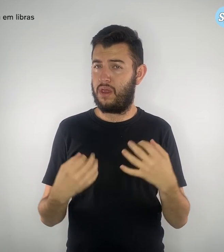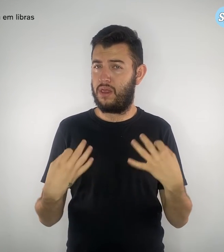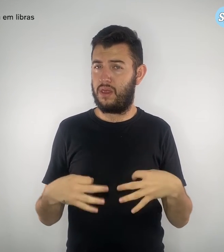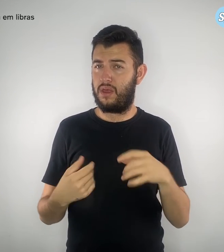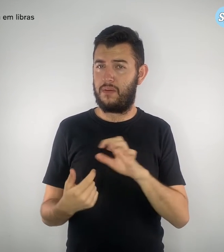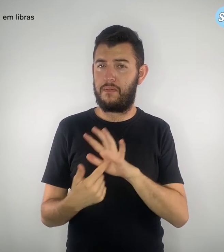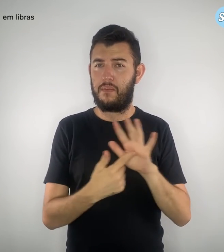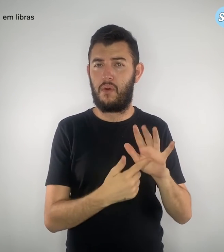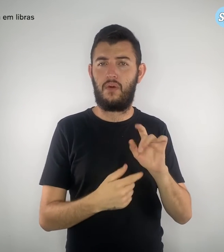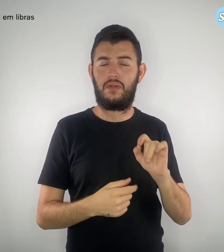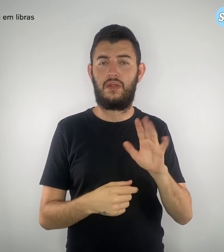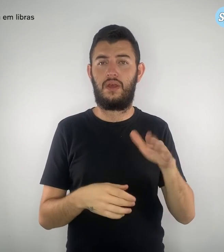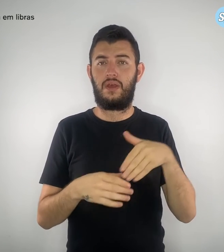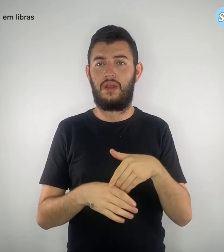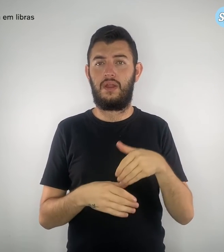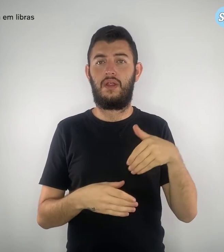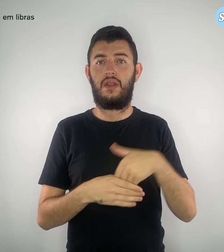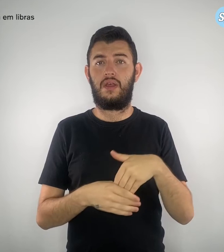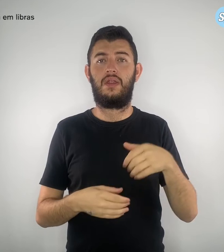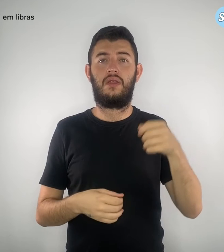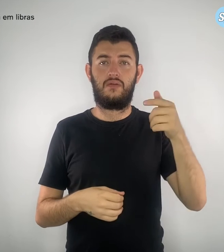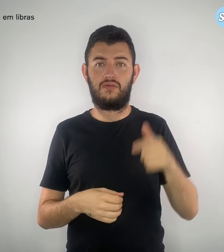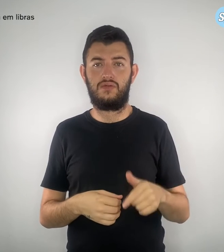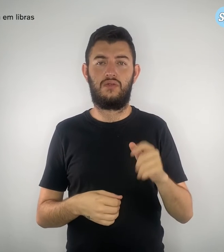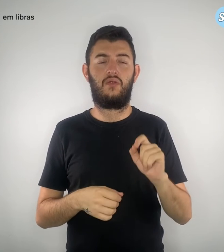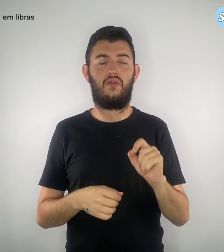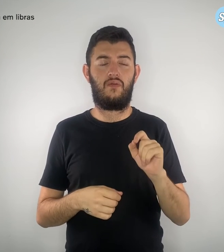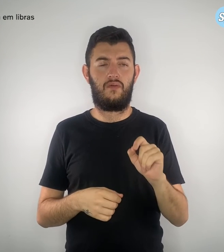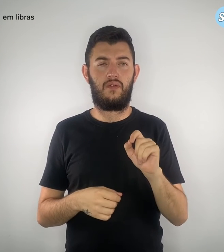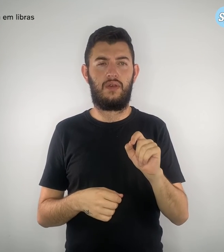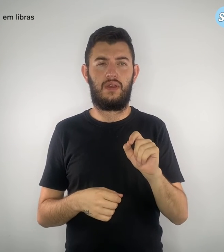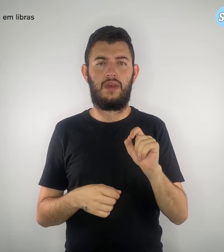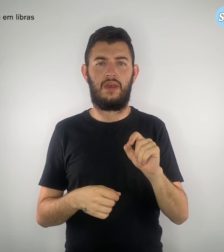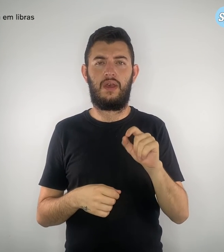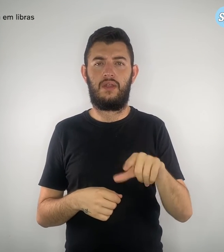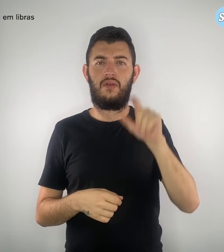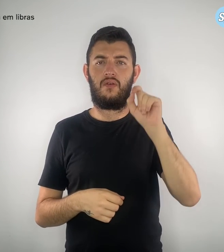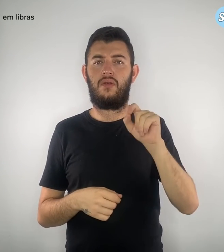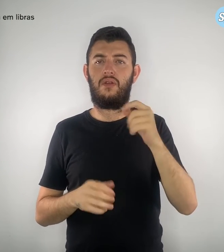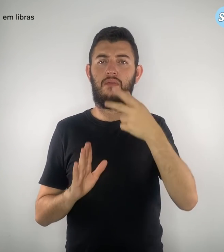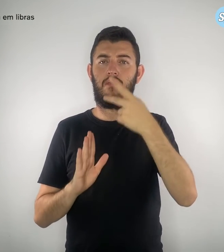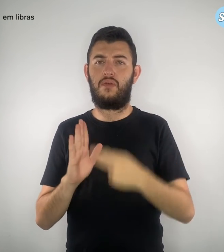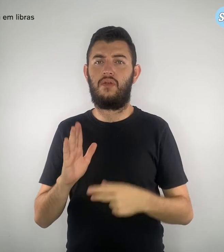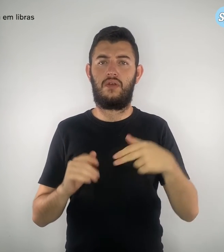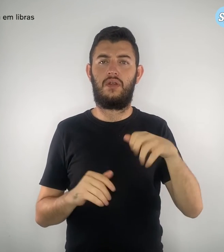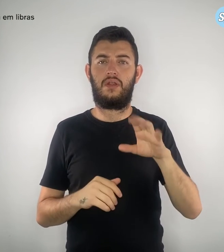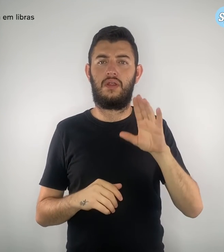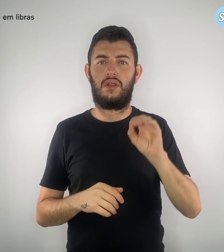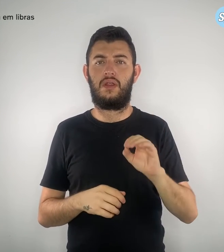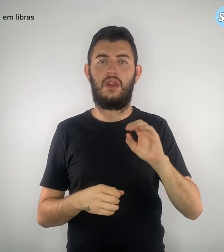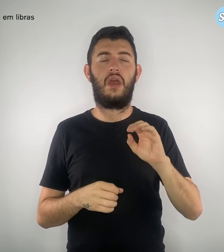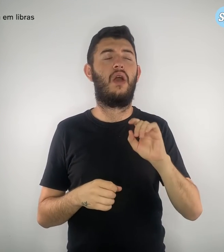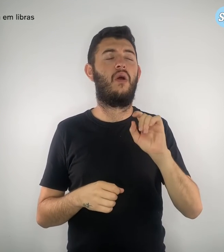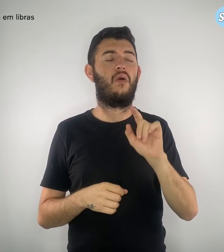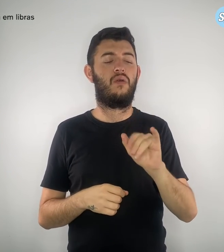a reeleição desse projeto neoliberal, neocolonial e conservador, representado pelo